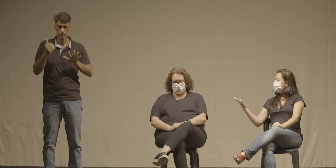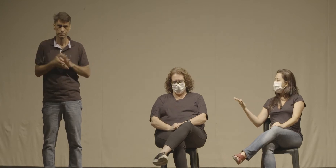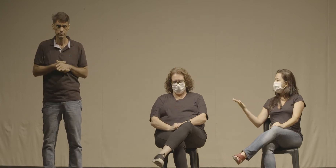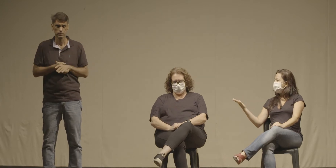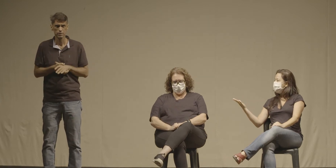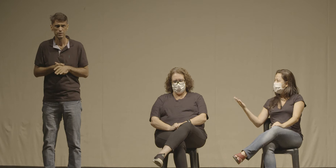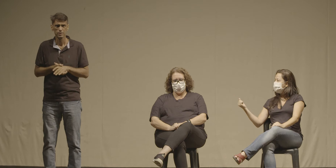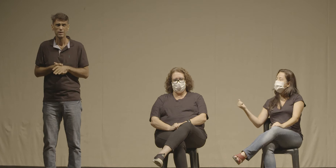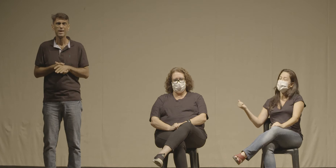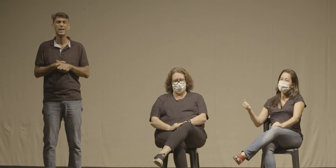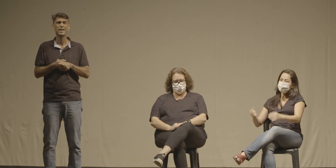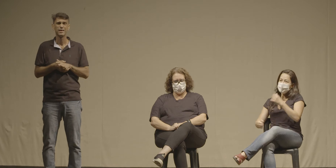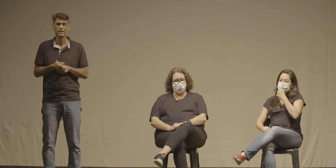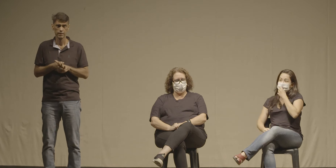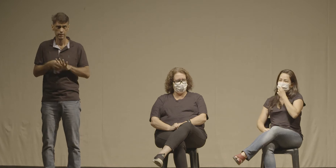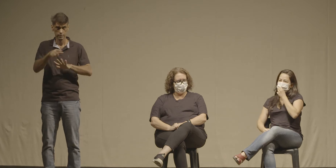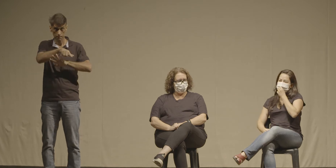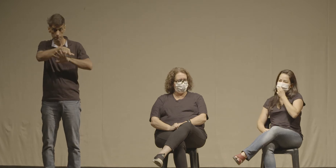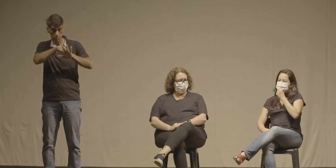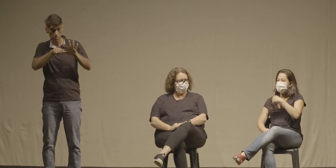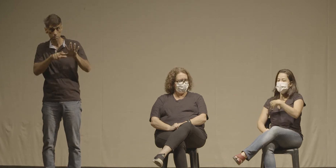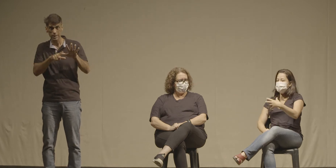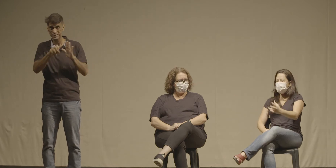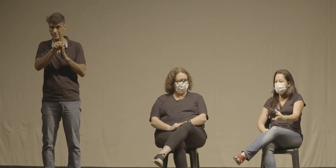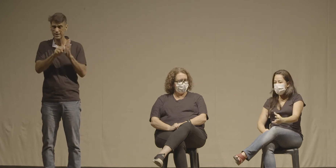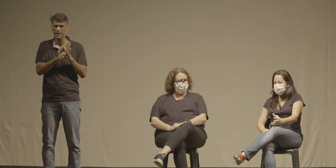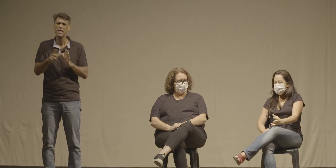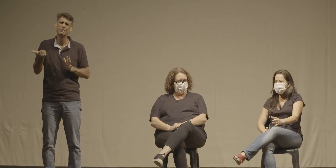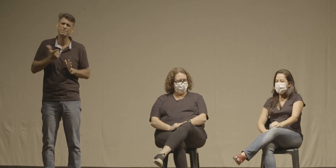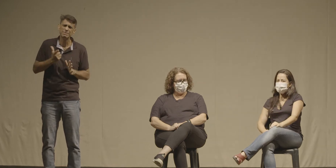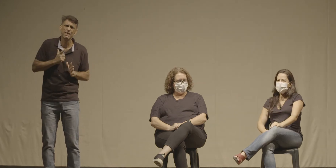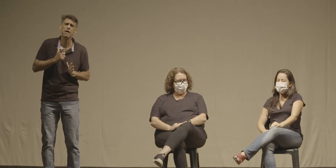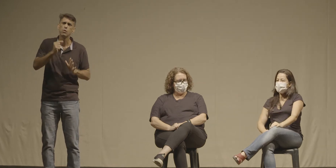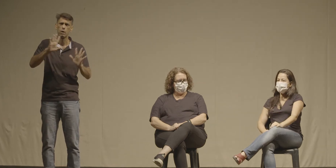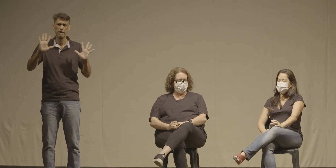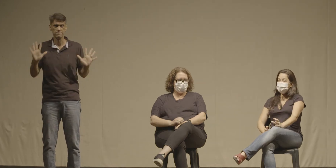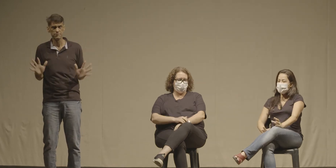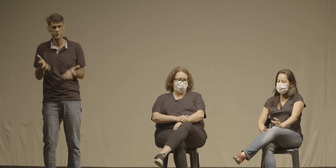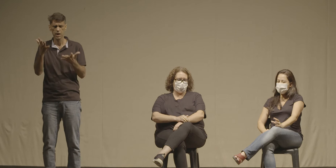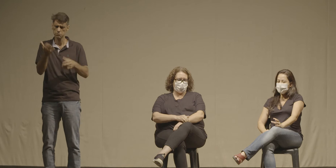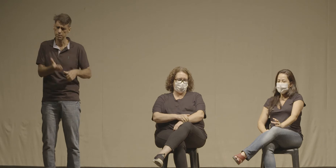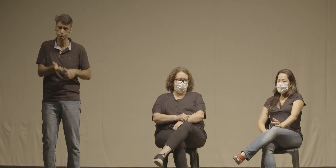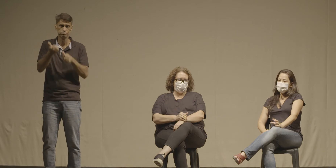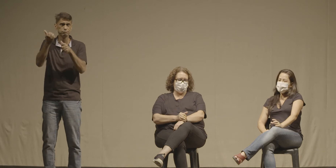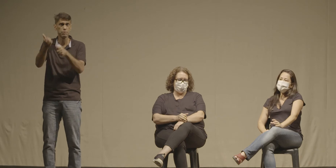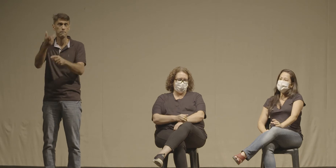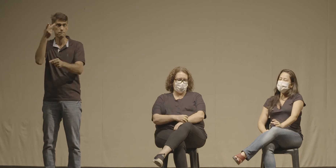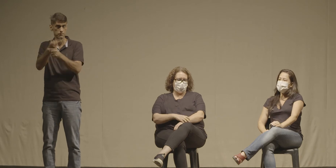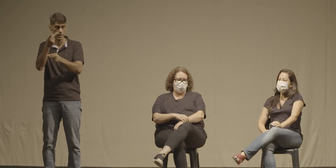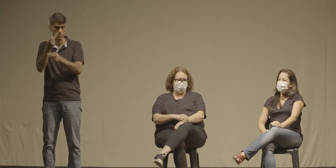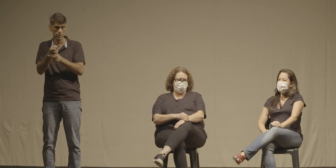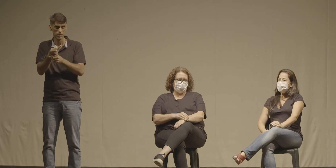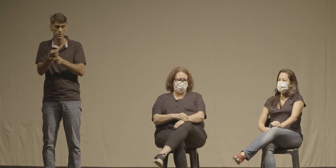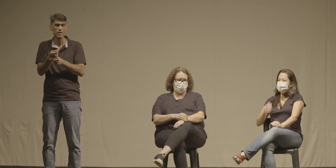Ela era a 5ª atleta do século, exato. Então, assim, teve uma cerimônia para a entrega desse prêmio. Você vê